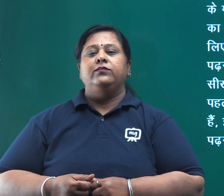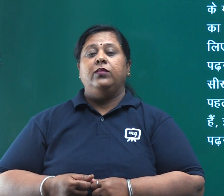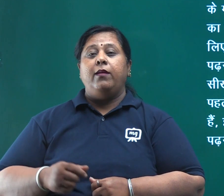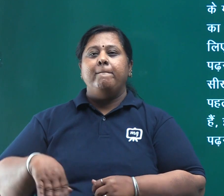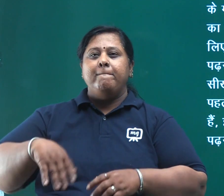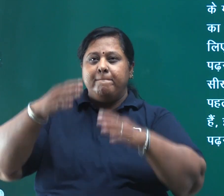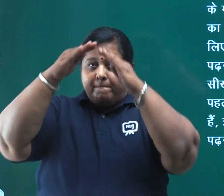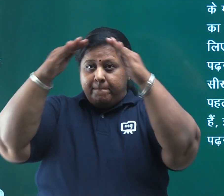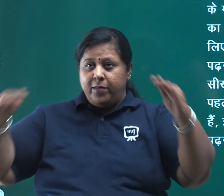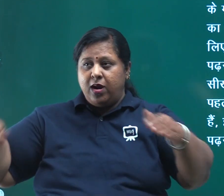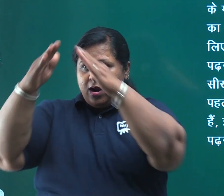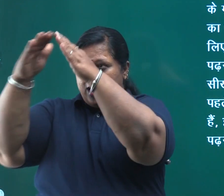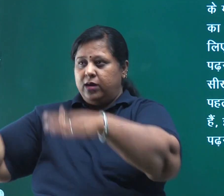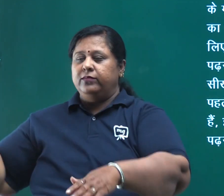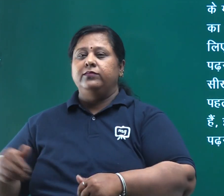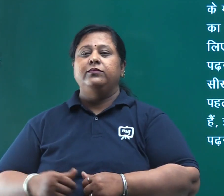पहाड़,